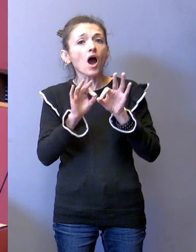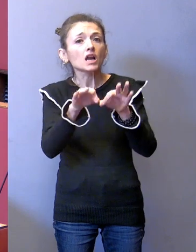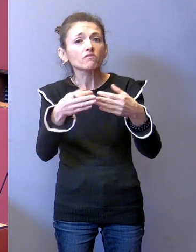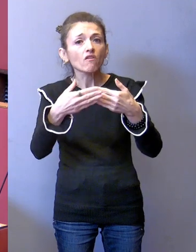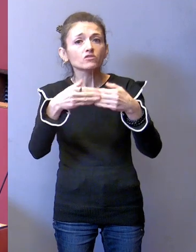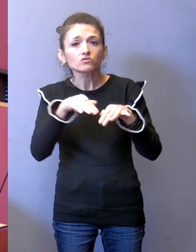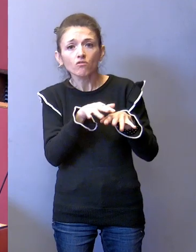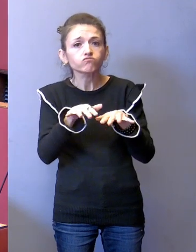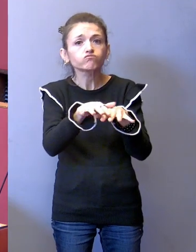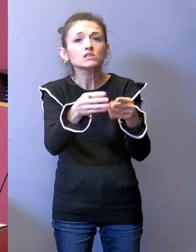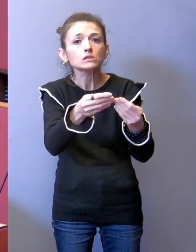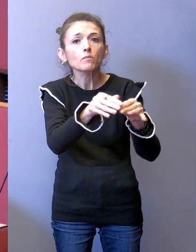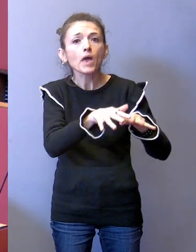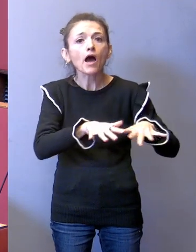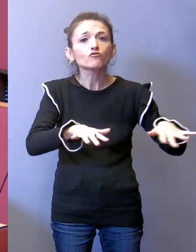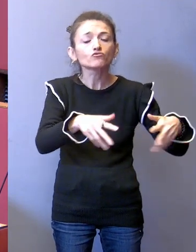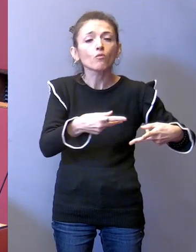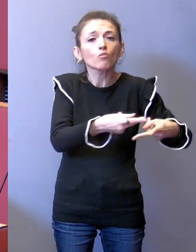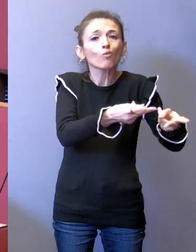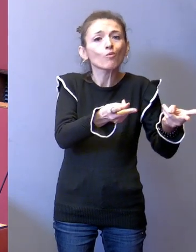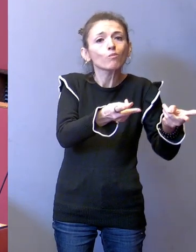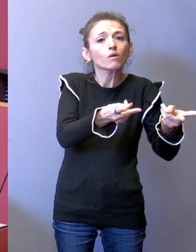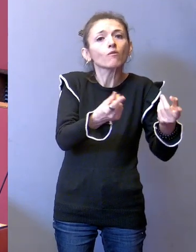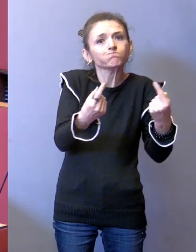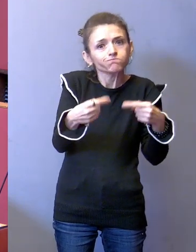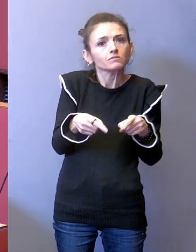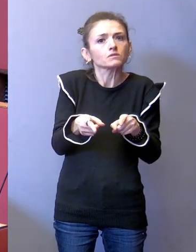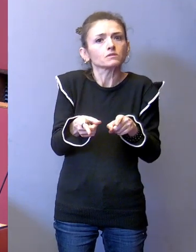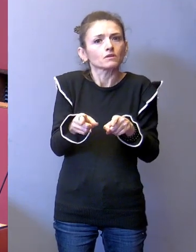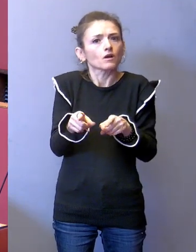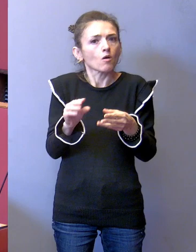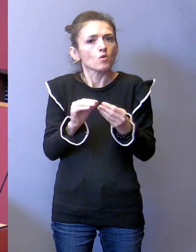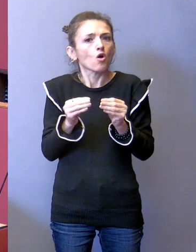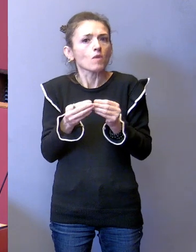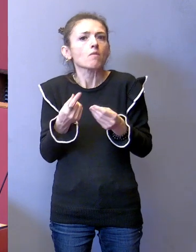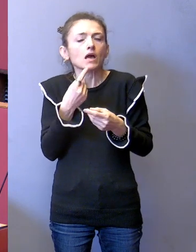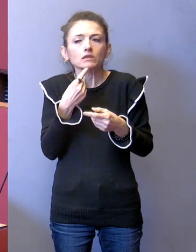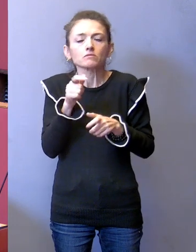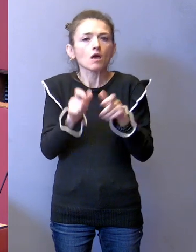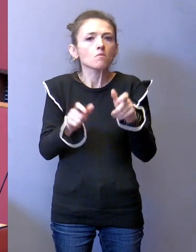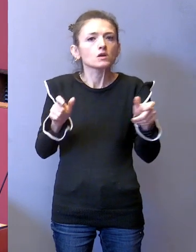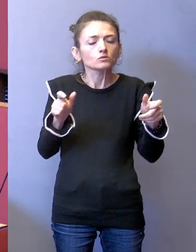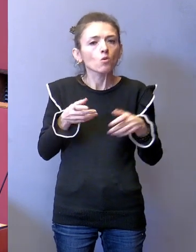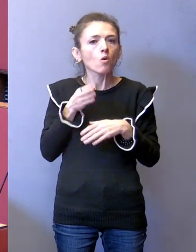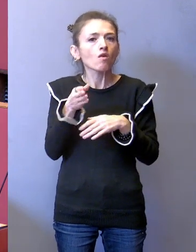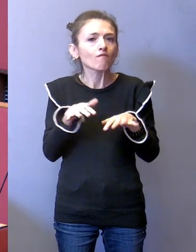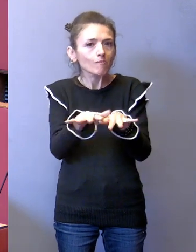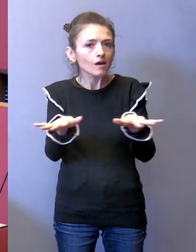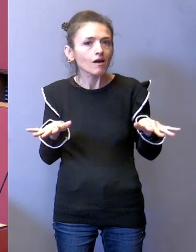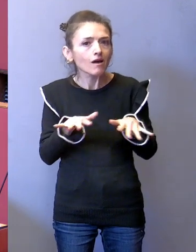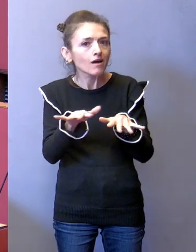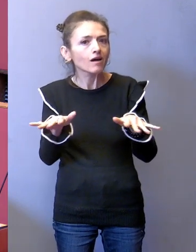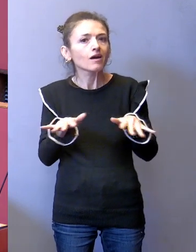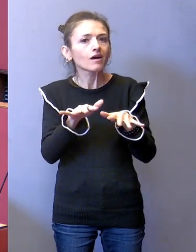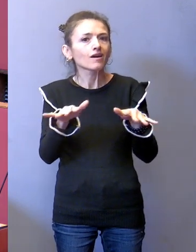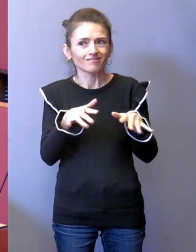delle spiagge pubbliche Quindi anche questo potrebbe essere un problema stesso anche per tutti i balneari che vengono e la stagione balneare